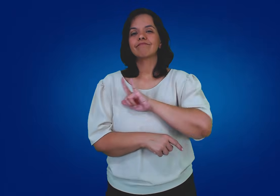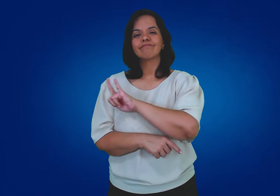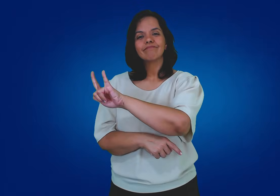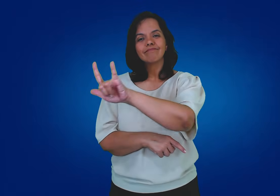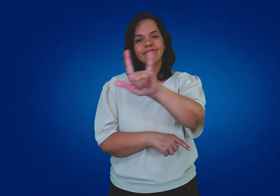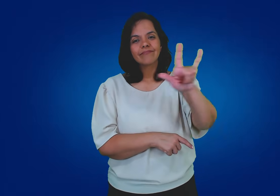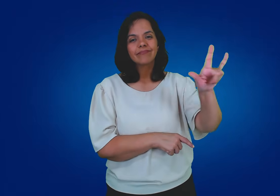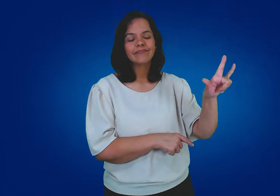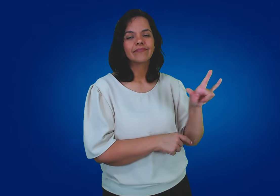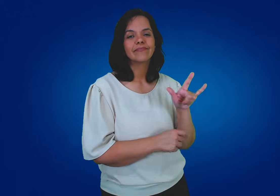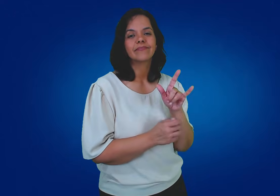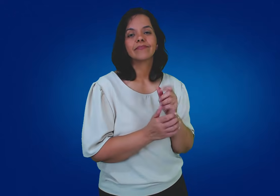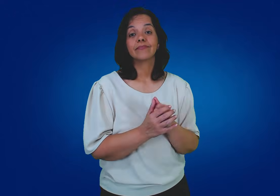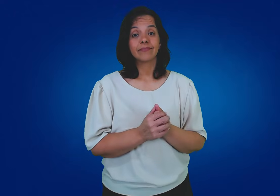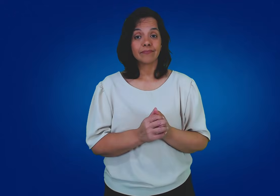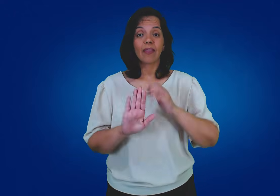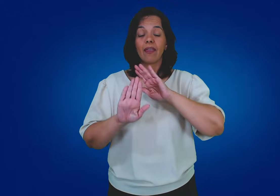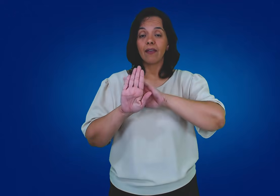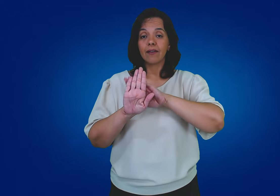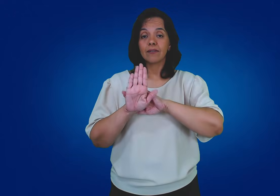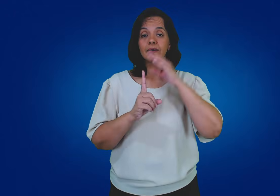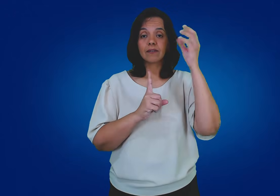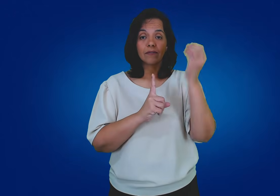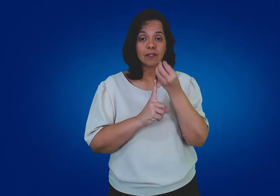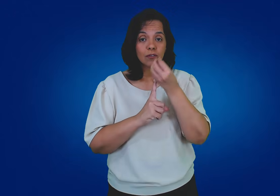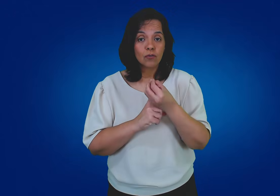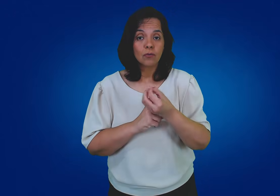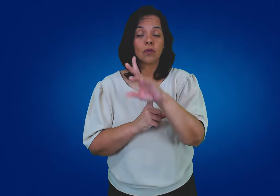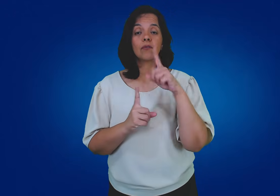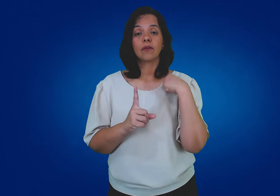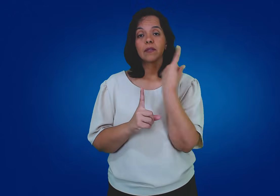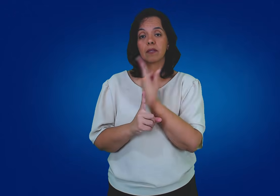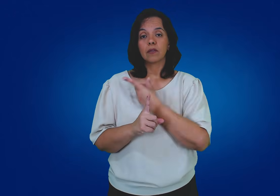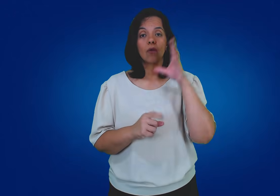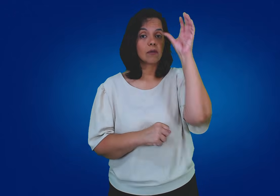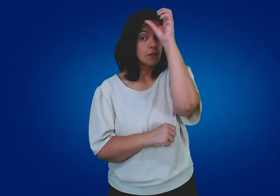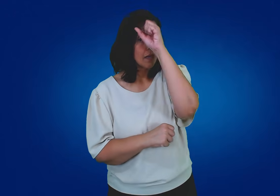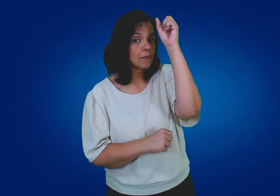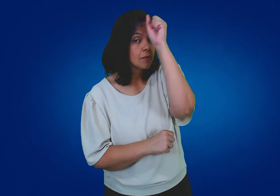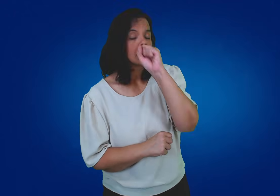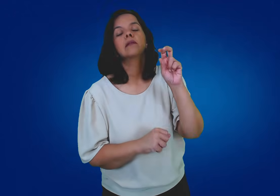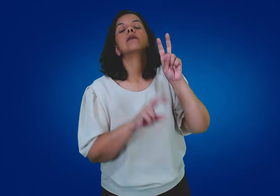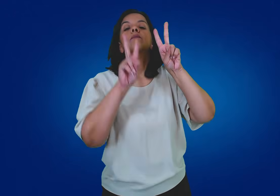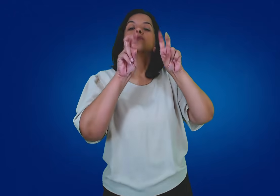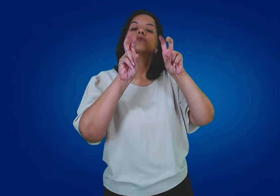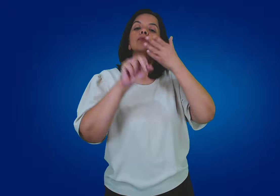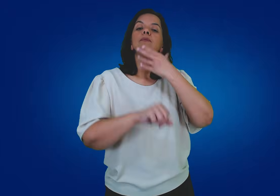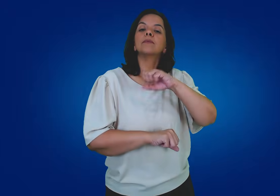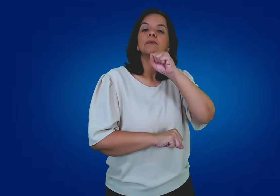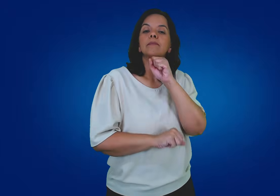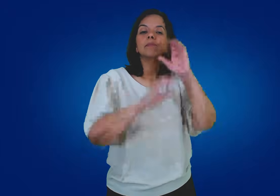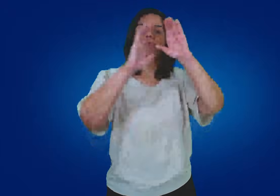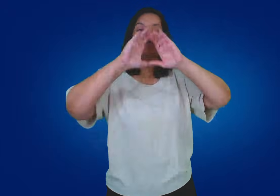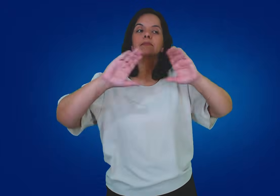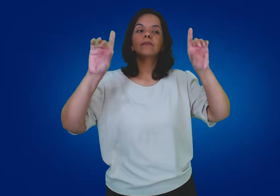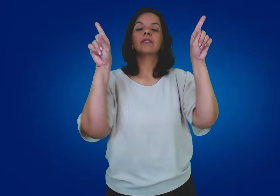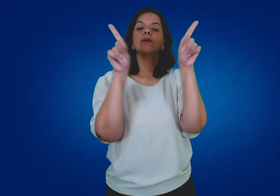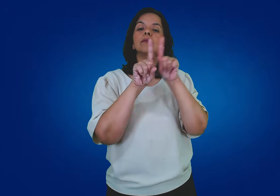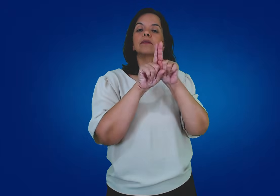E por que Deus chama profeta? Porque ele nos ama. E é através dos profetas que nós aprendemos sobre Deus, sobre